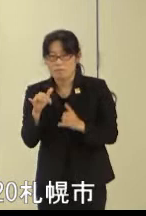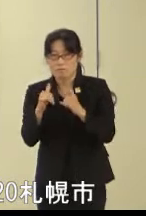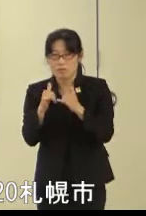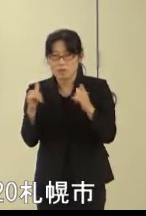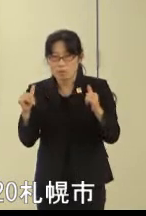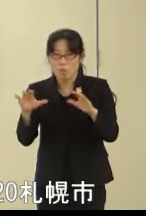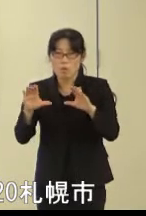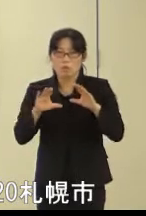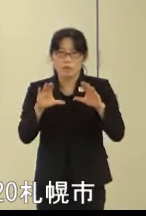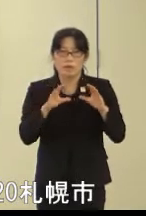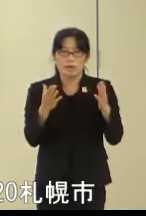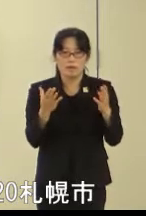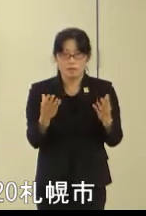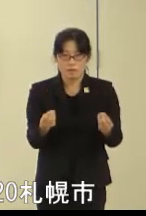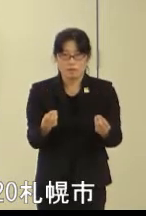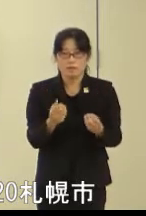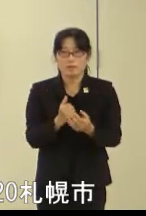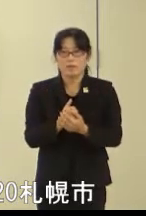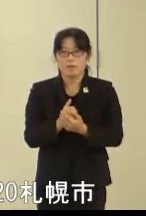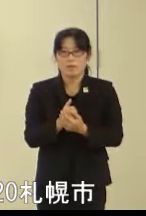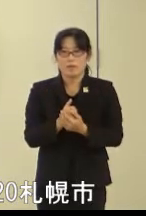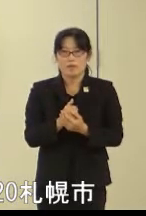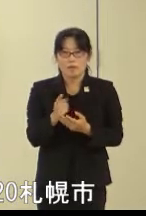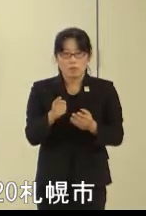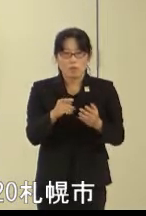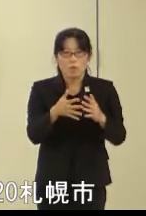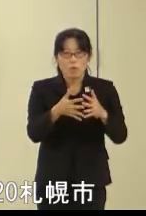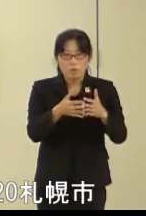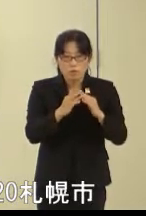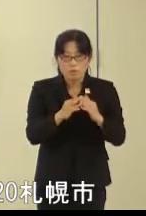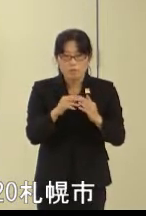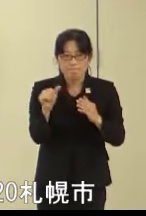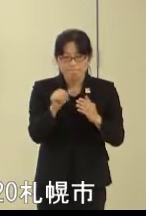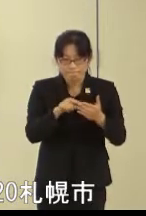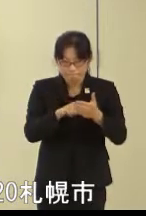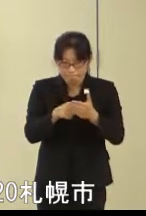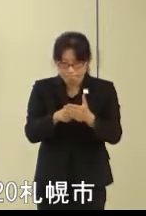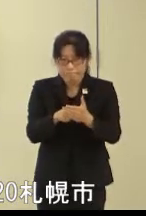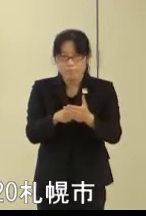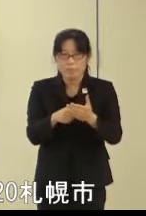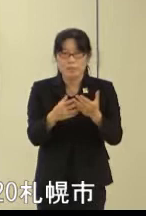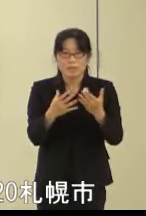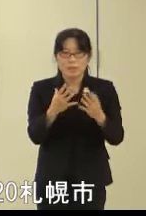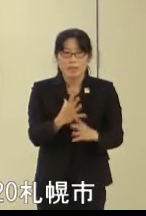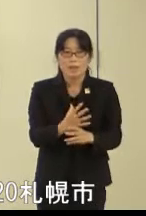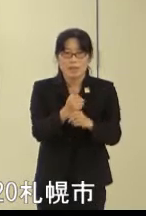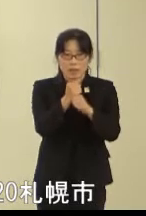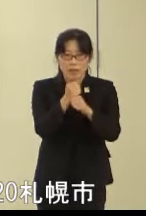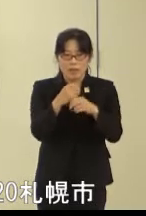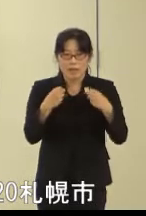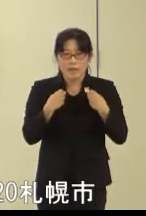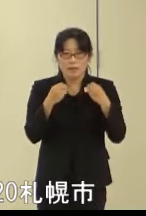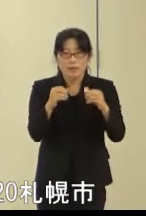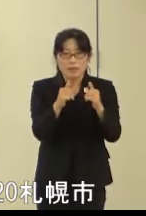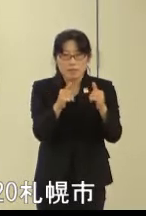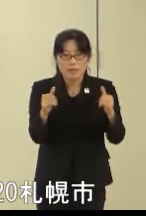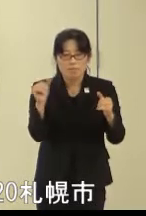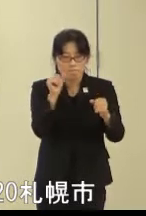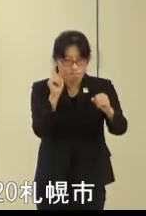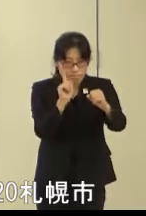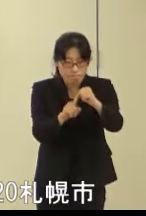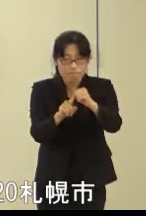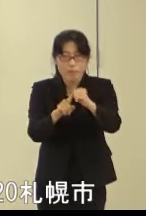ましたこれらの取り組み早く行ったことによってですね感染者の早期発見